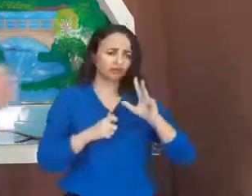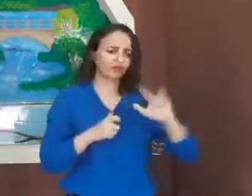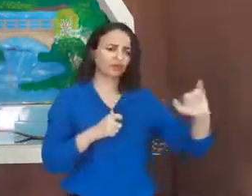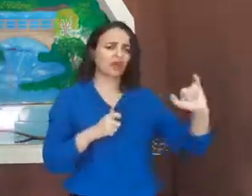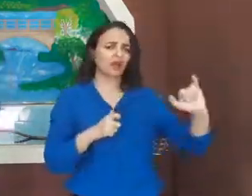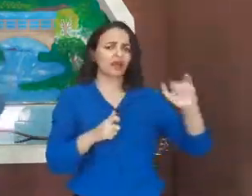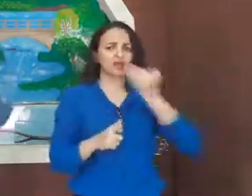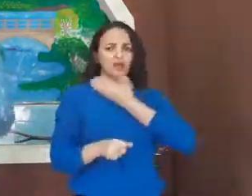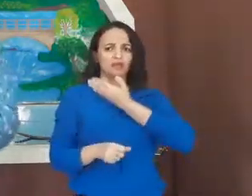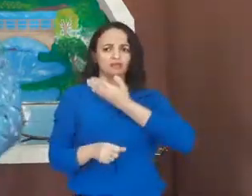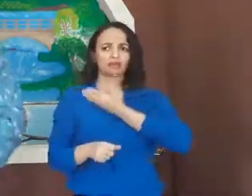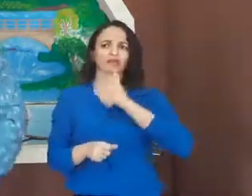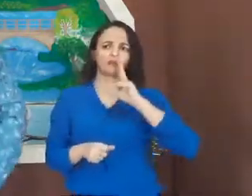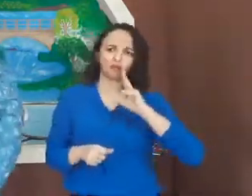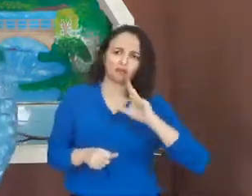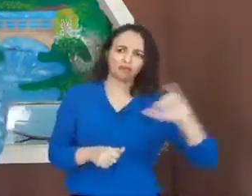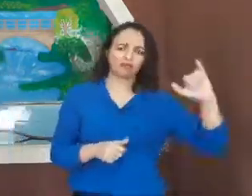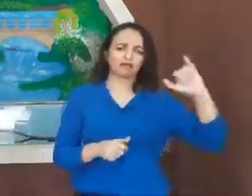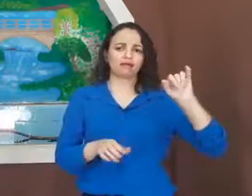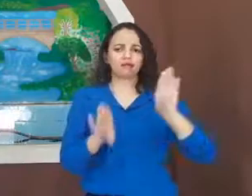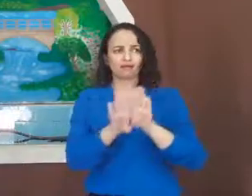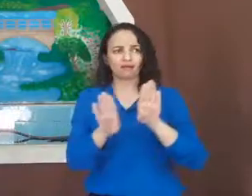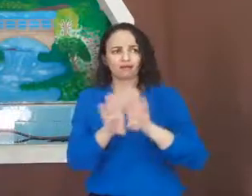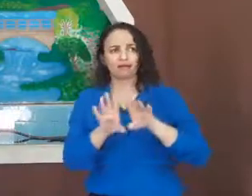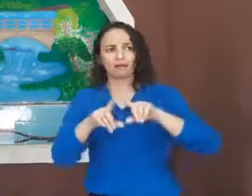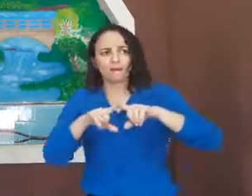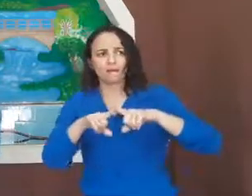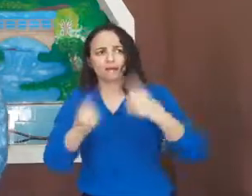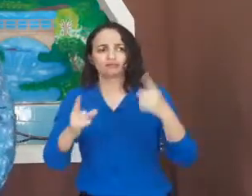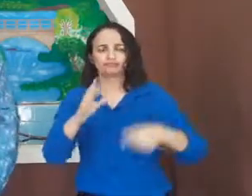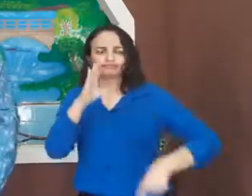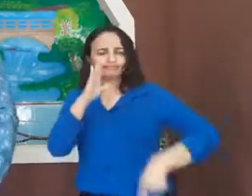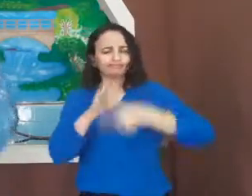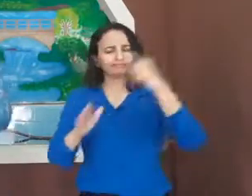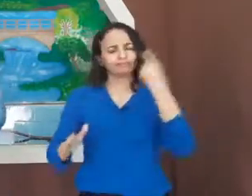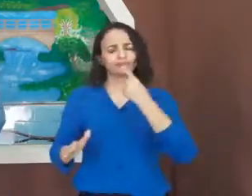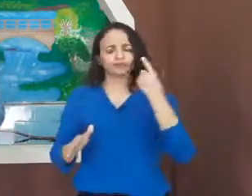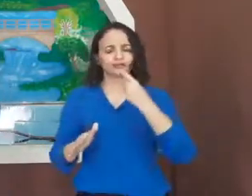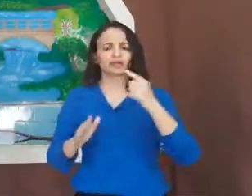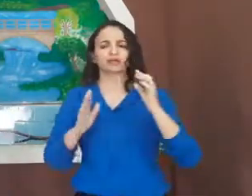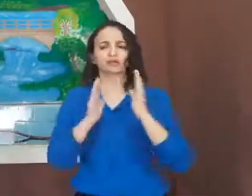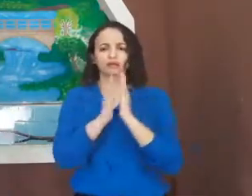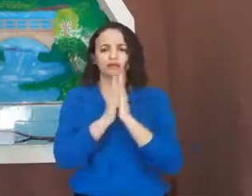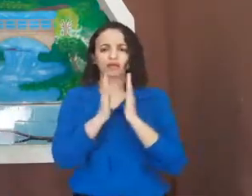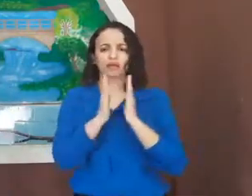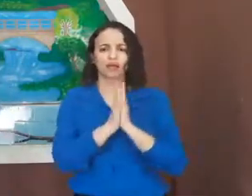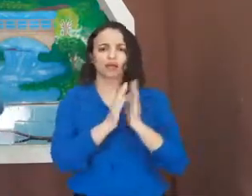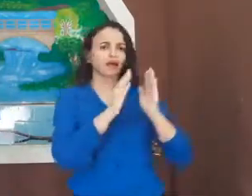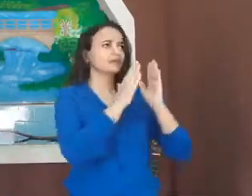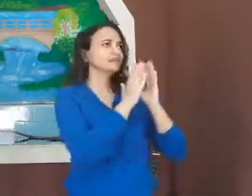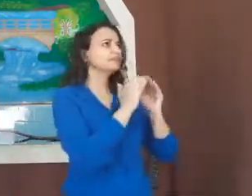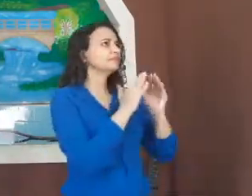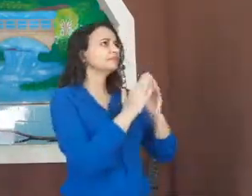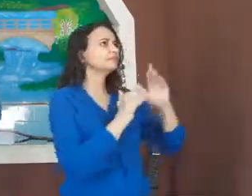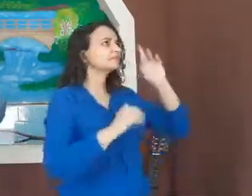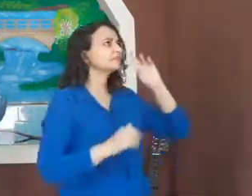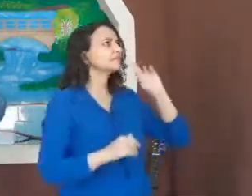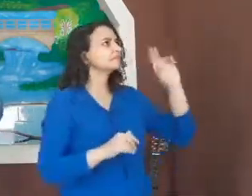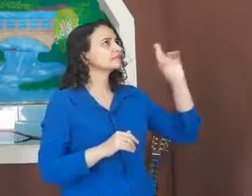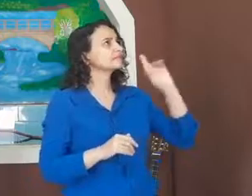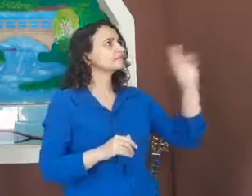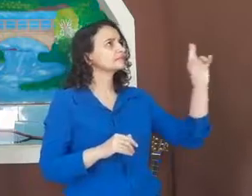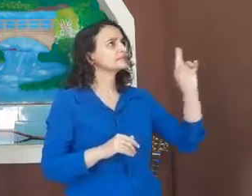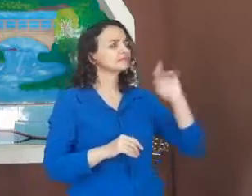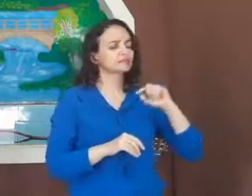mas a primeira coisa você deve orar. A primeira coisa. A primeira coisa, quando enfrentamos uma dificuldade,